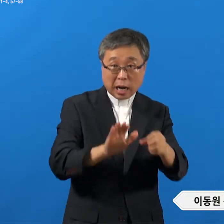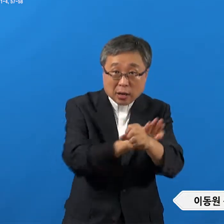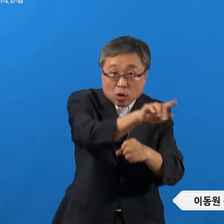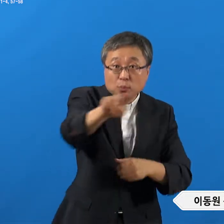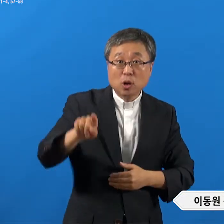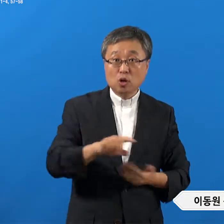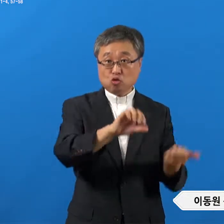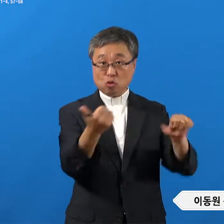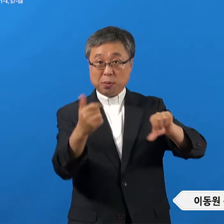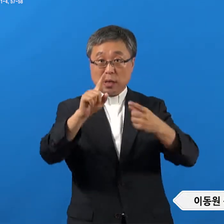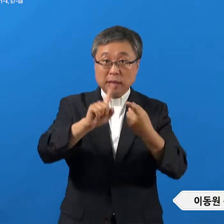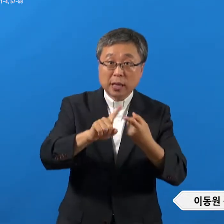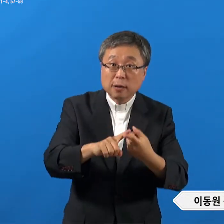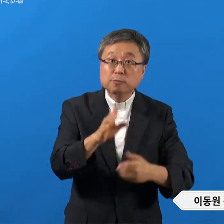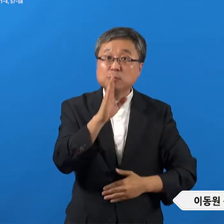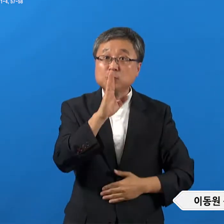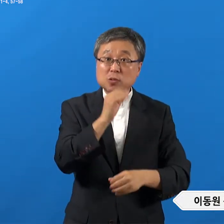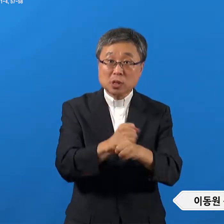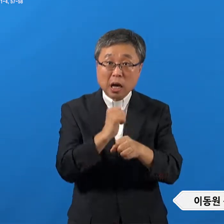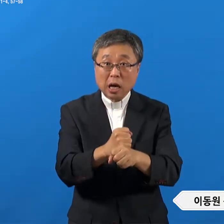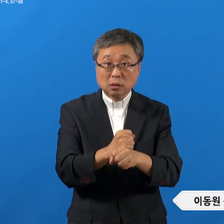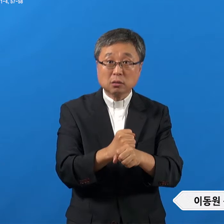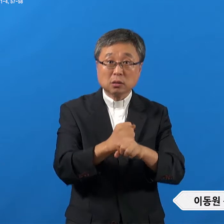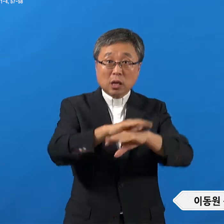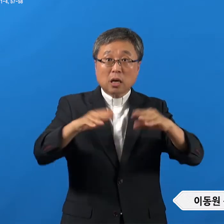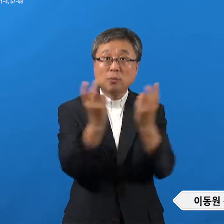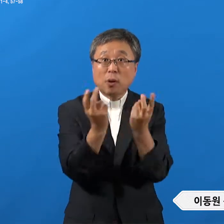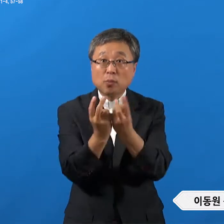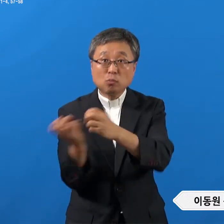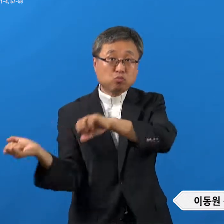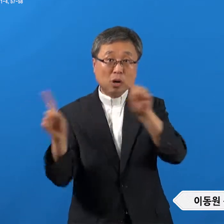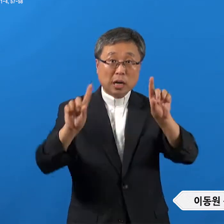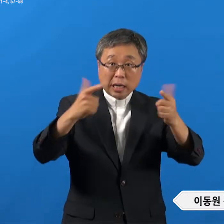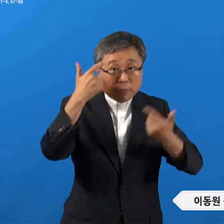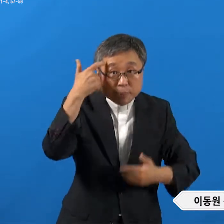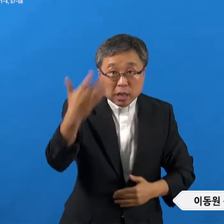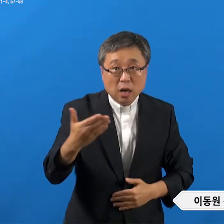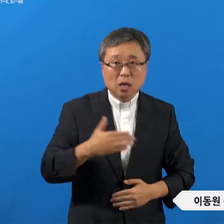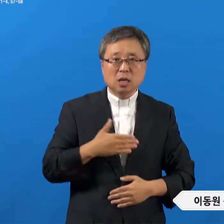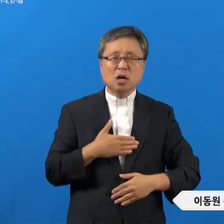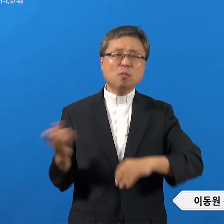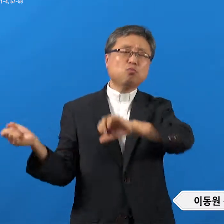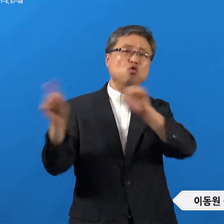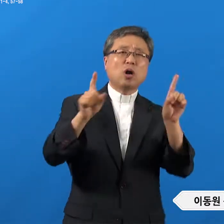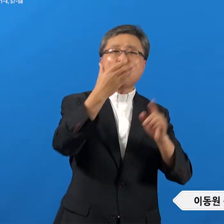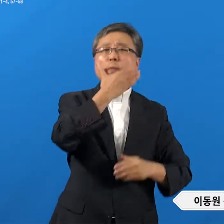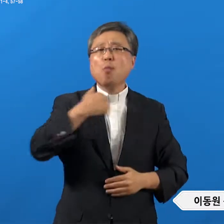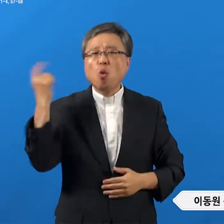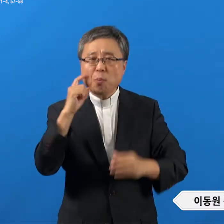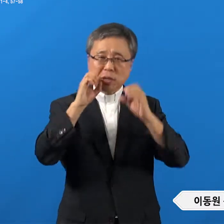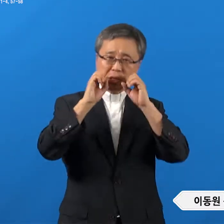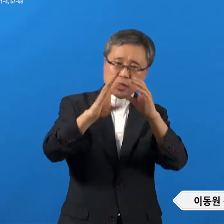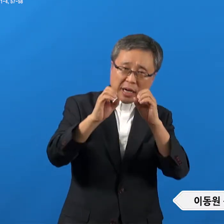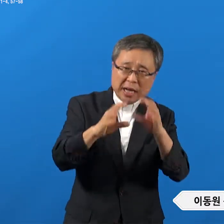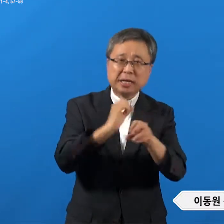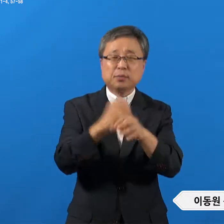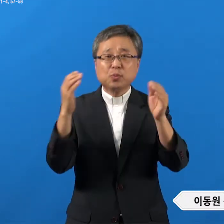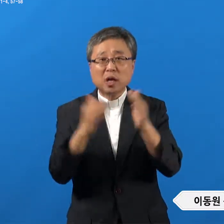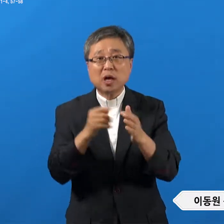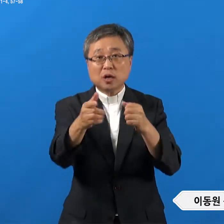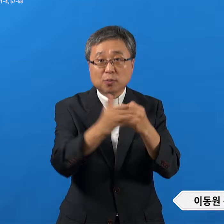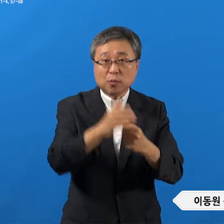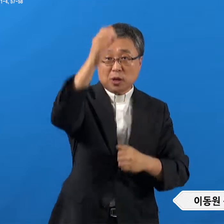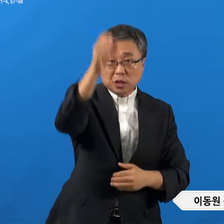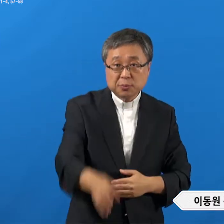대한 진정한 처방은 부활이 아니겠습니까? 바울은 바로 이 몸의 부활의 복음을 전하는 것입니다.